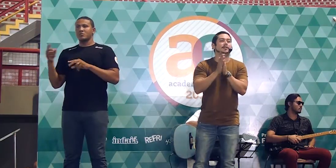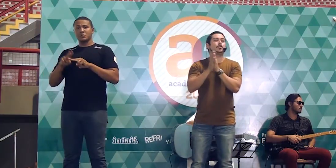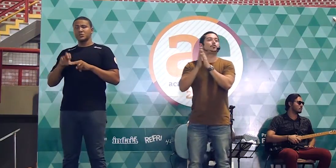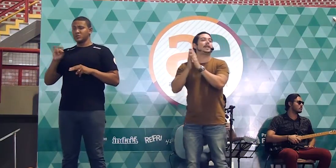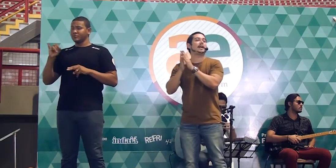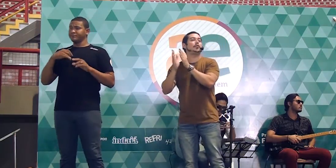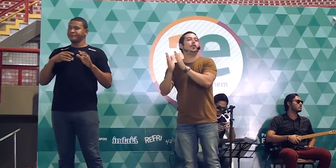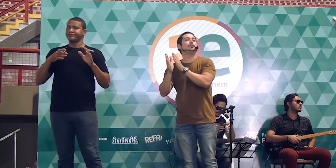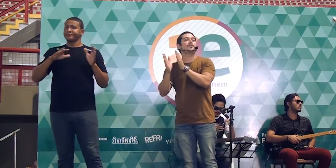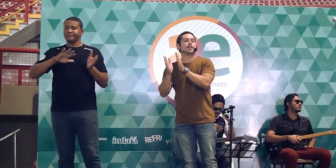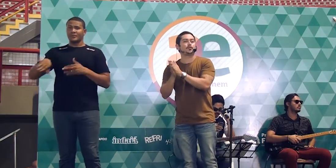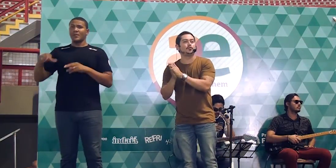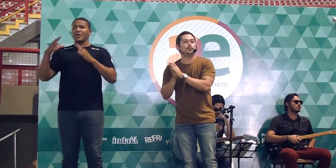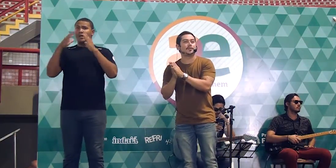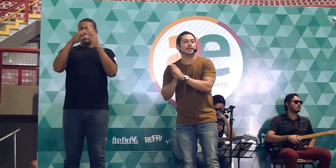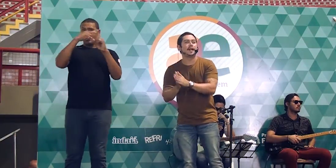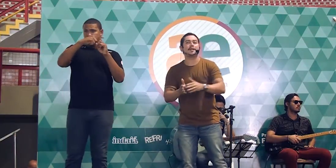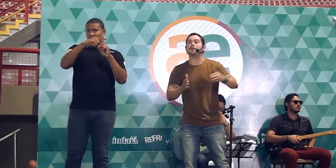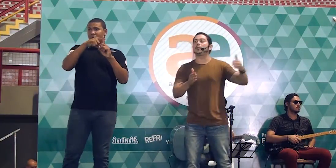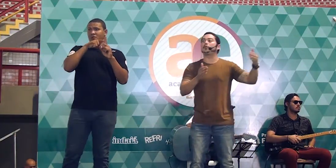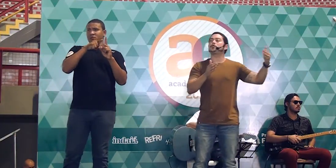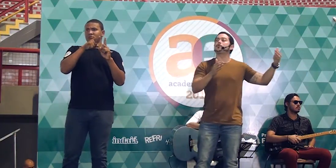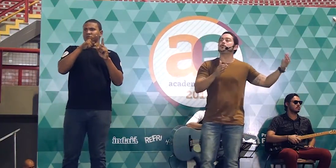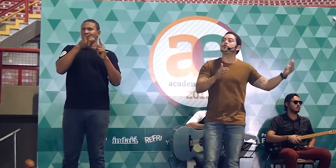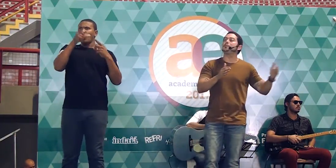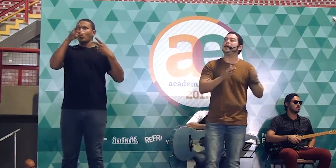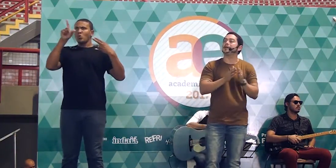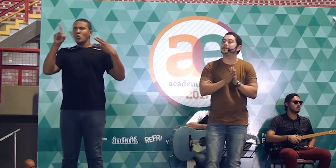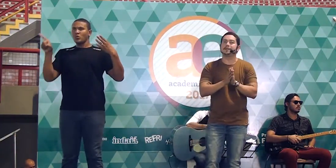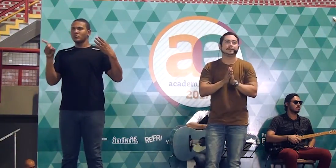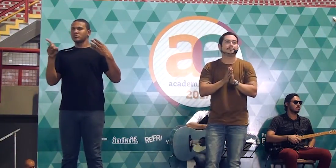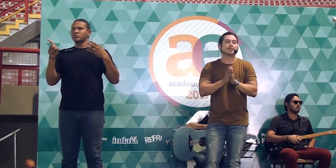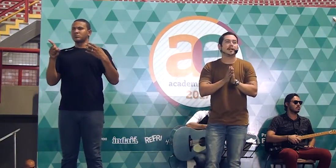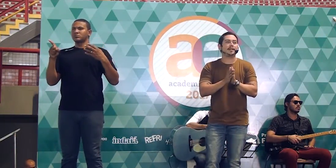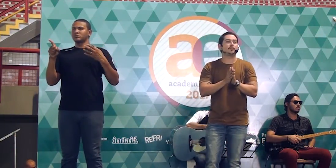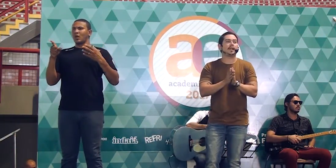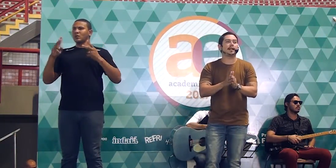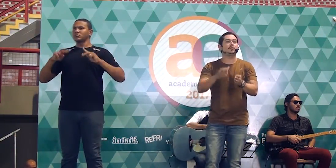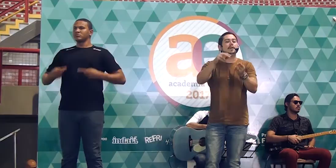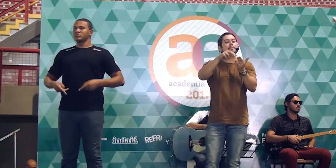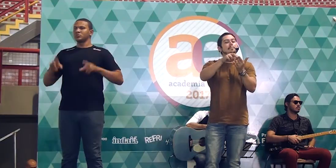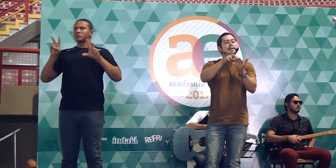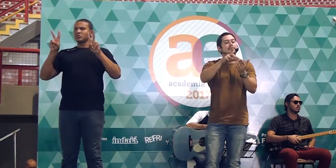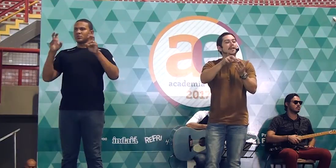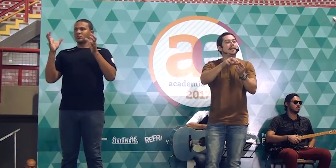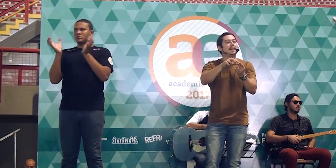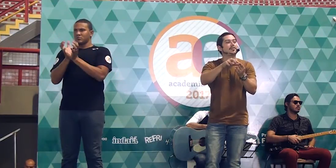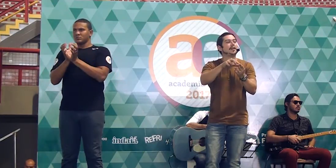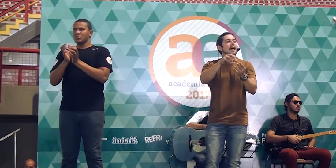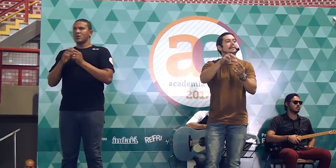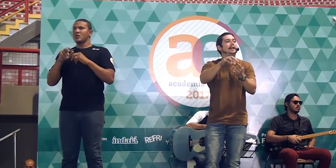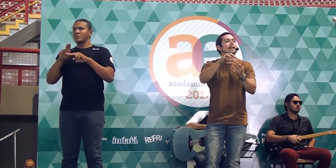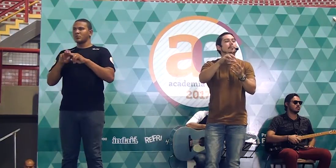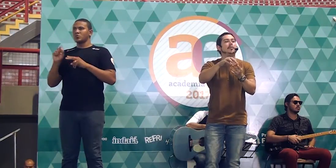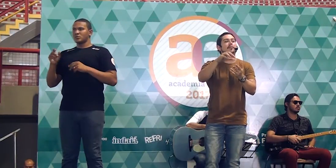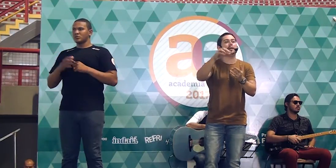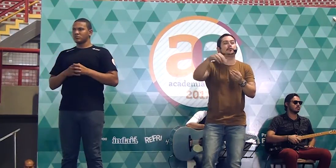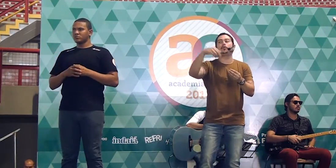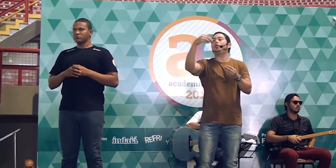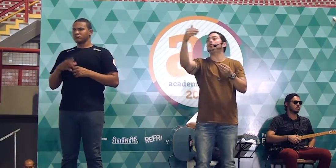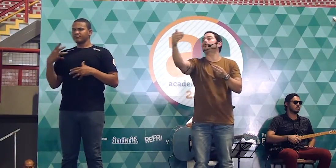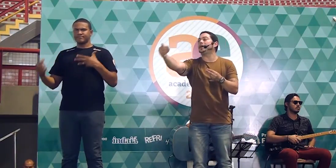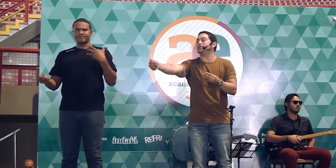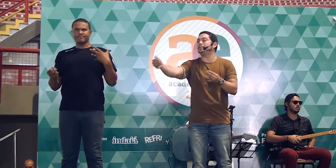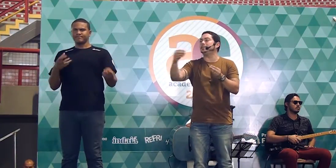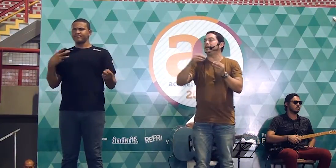da igreja estudarem outros assuntos, eles foram para os cursos de humanas. Resultado, membros da igreja aderiram ao